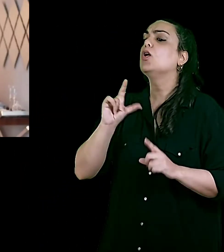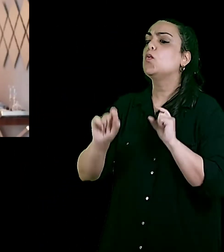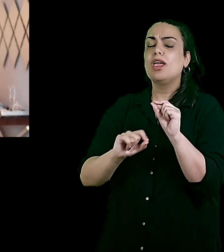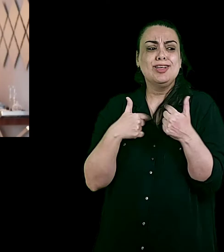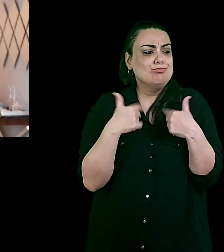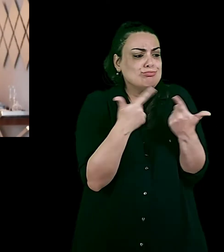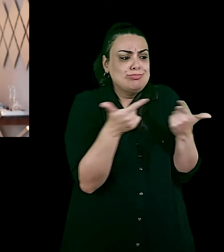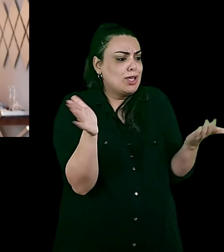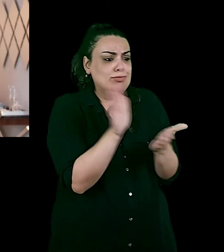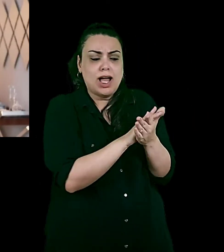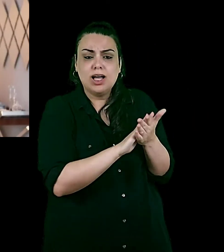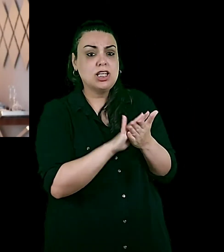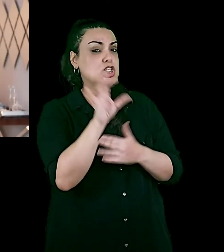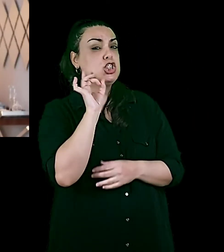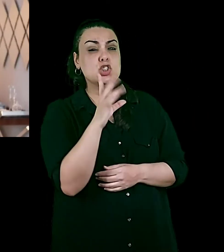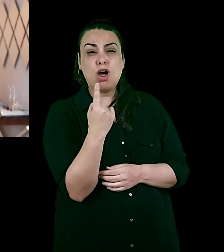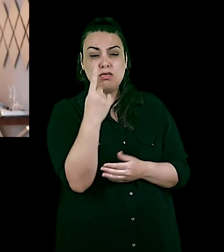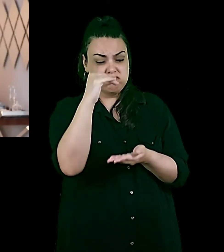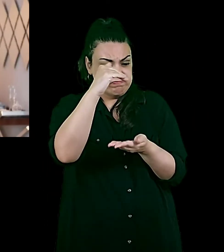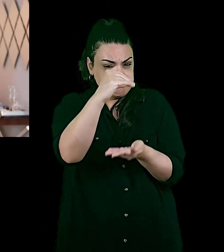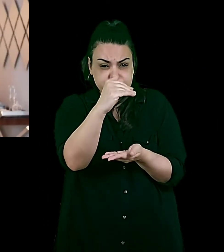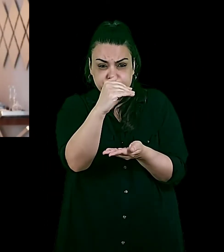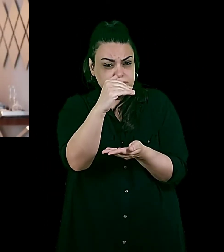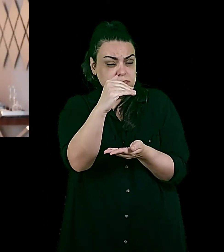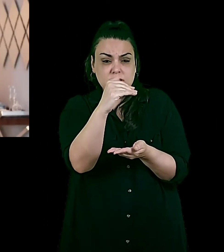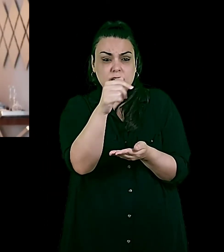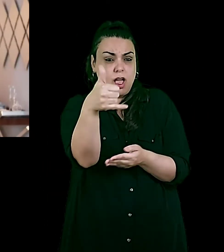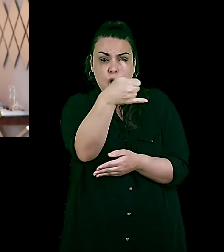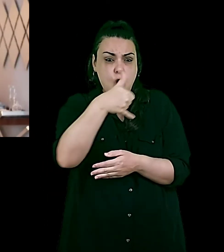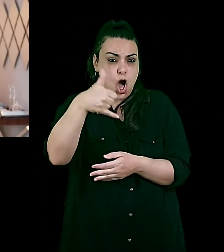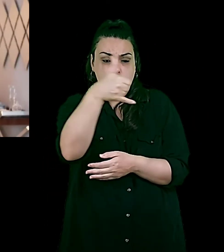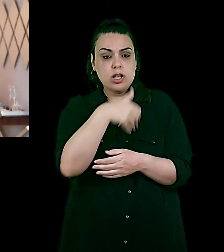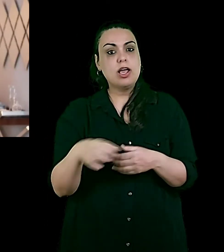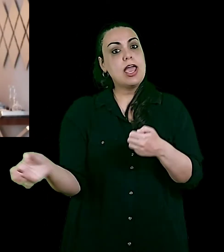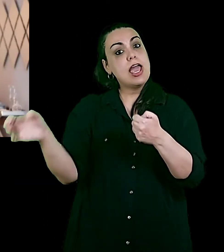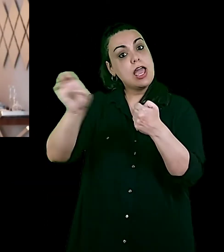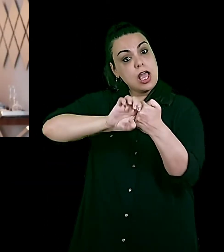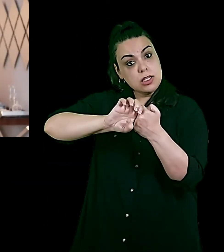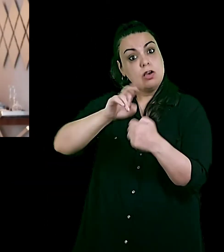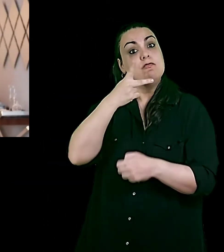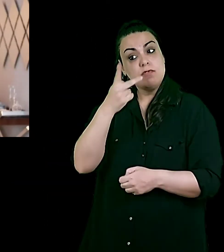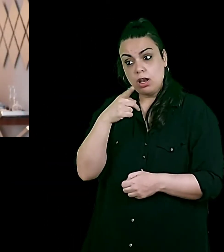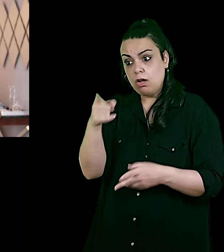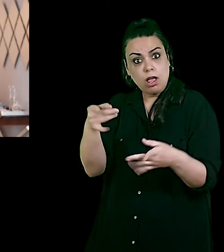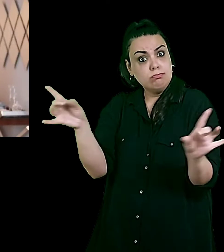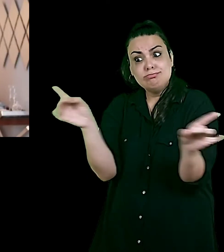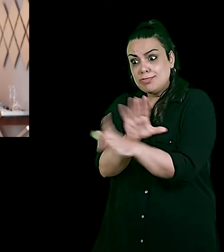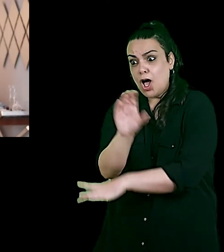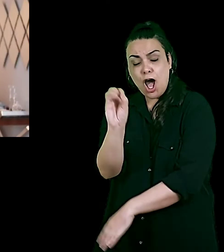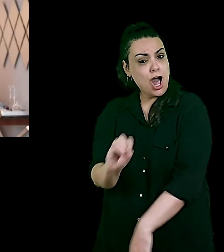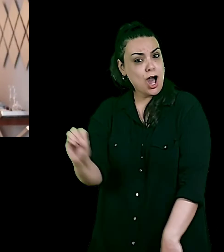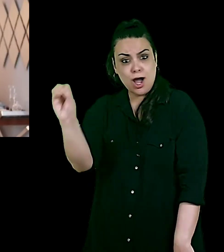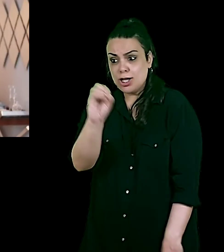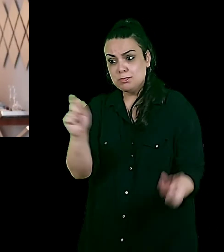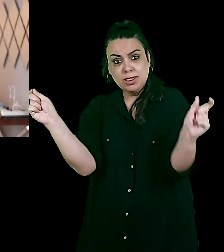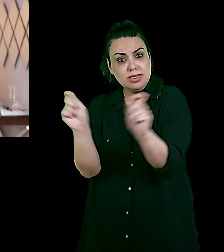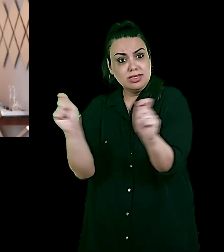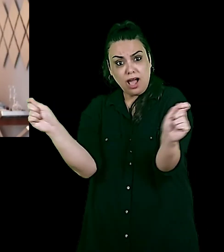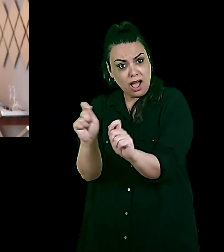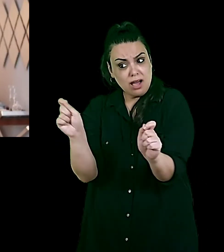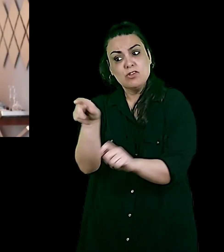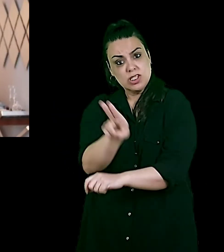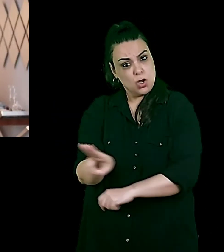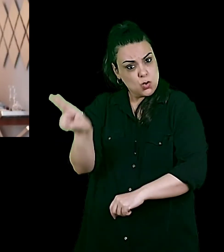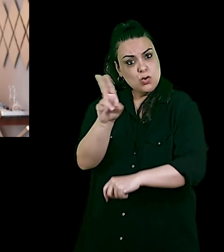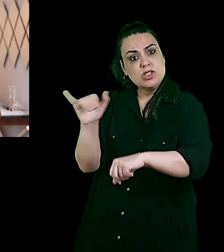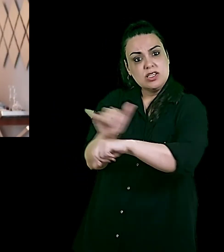não ser uma botija de azeite. E Eliseu demonstra para ela que aquilo é o suficiente para começar e para fazer o milagre